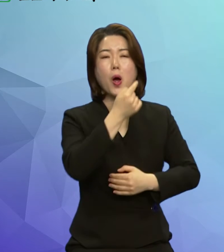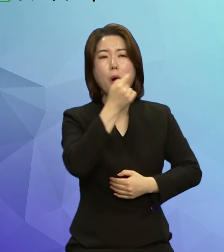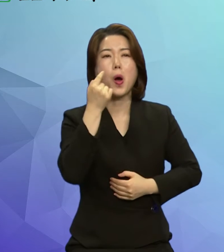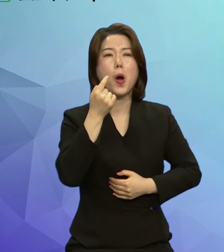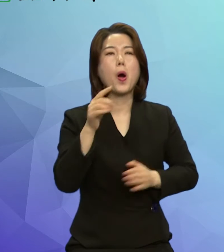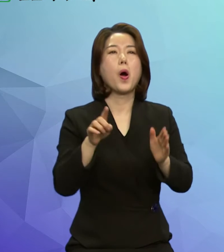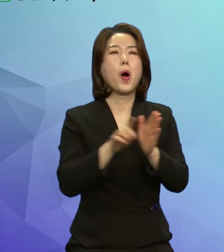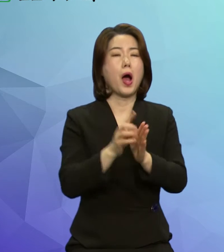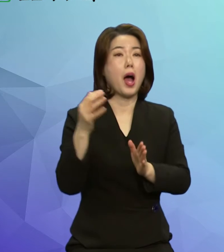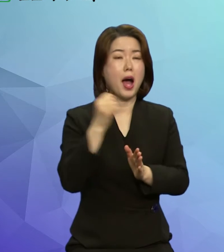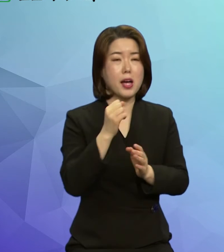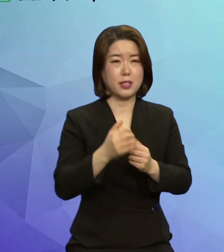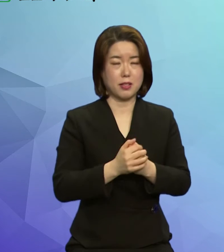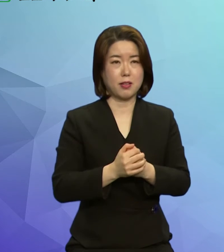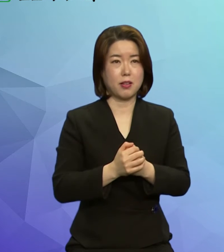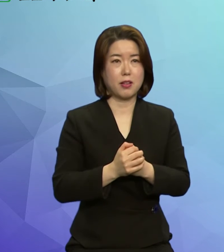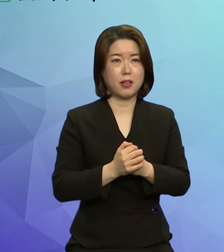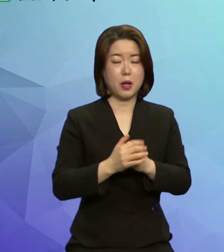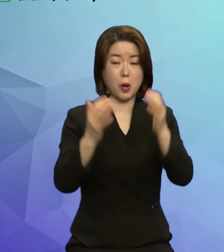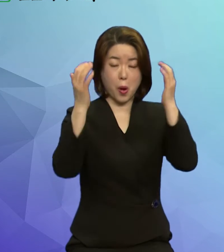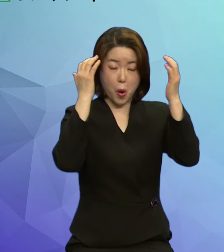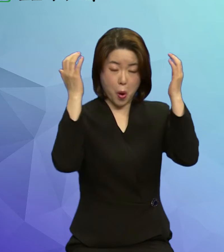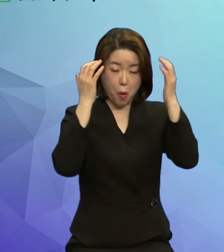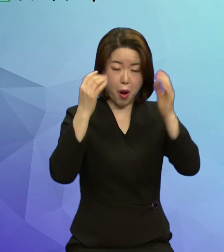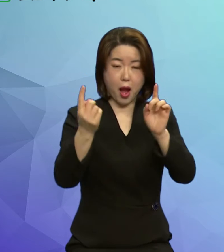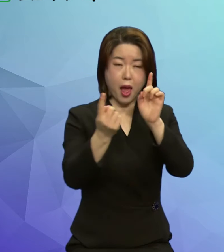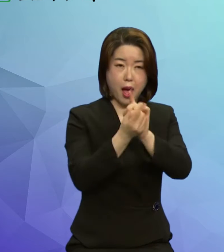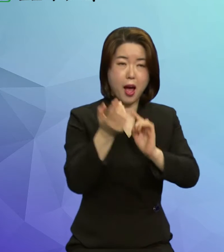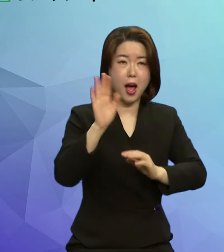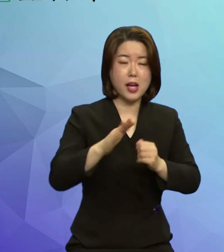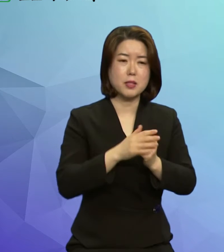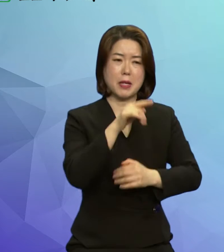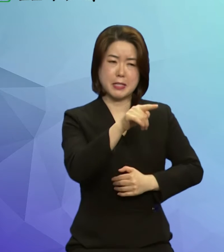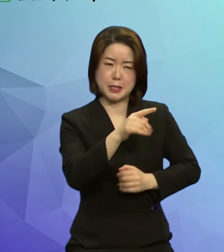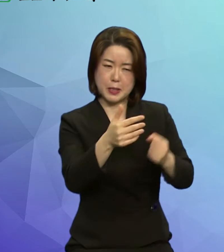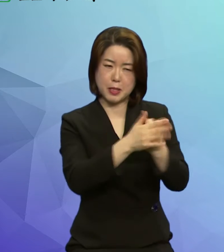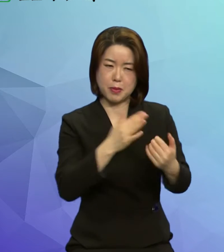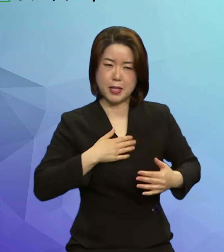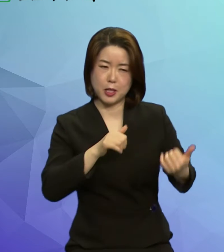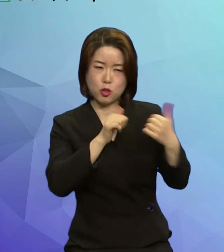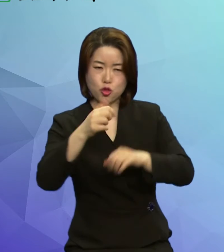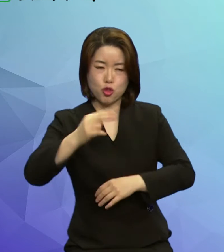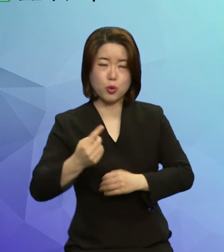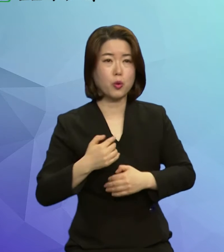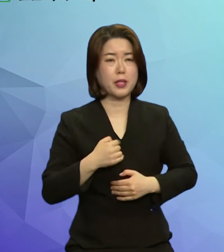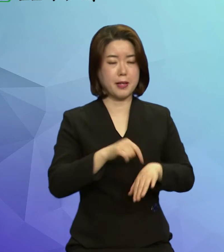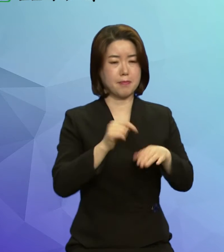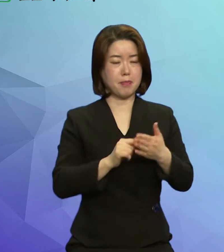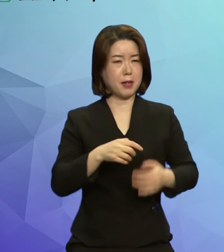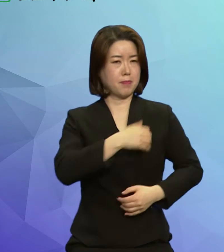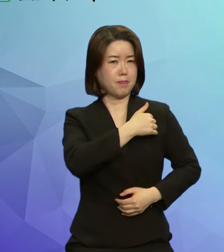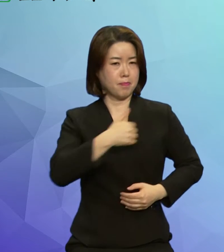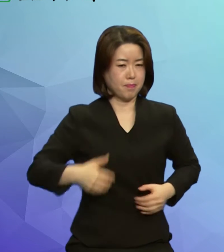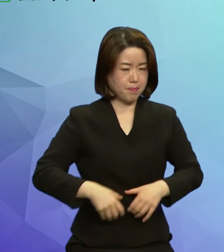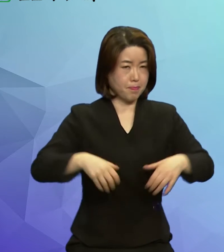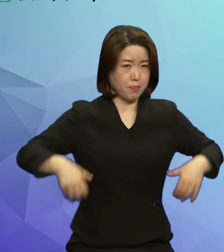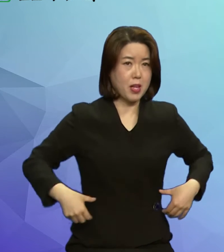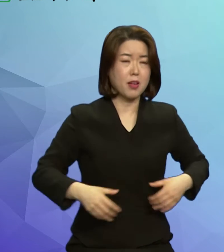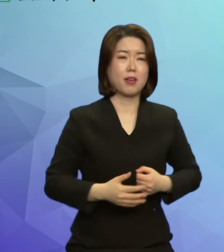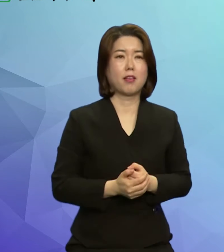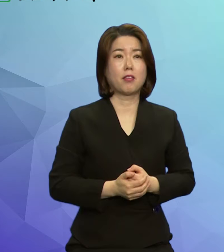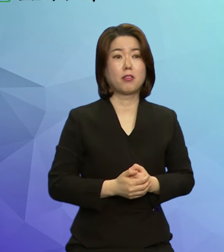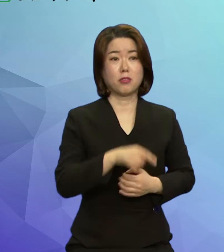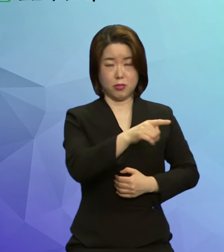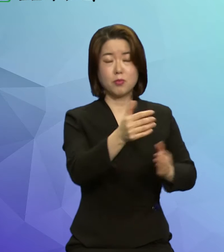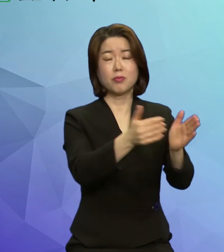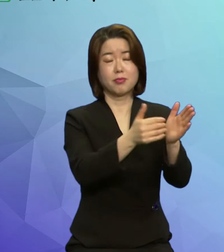있으니까 환난을 겪어도 심지어 그로 인해 내가 죽는다 하더라도 나는 마음이 든든합니다. 그러면 된